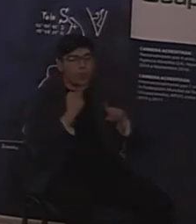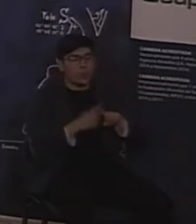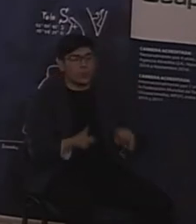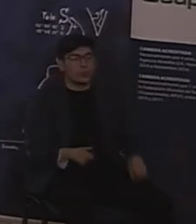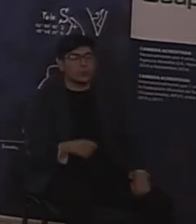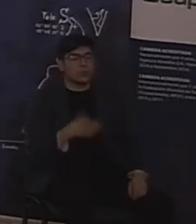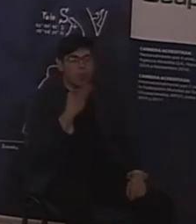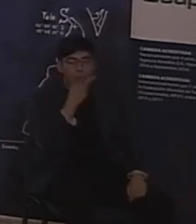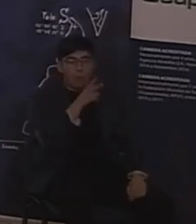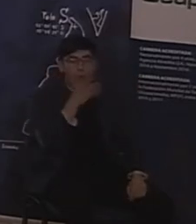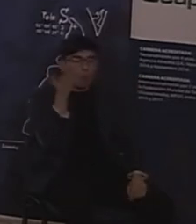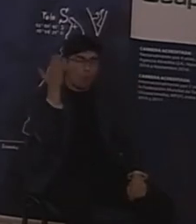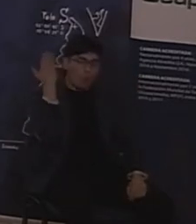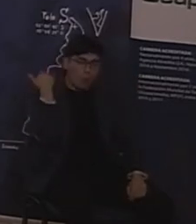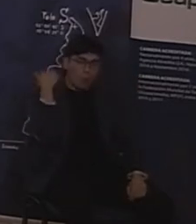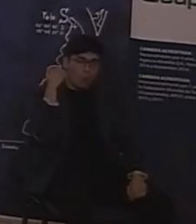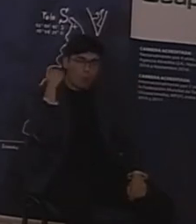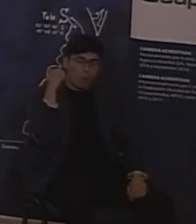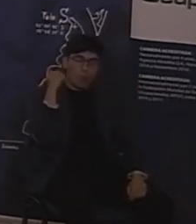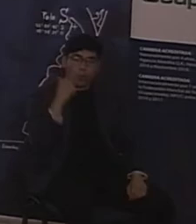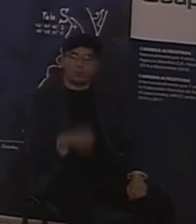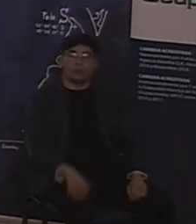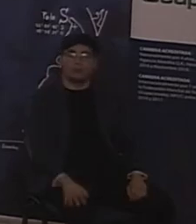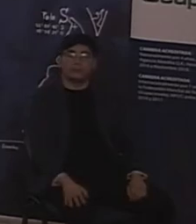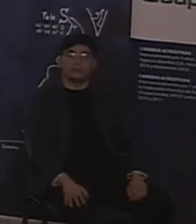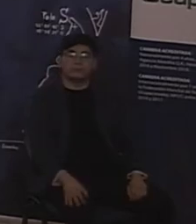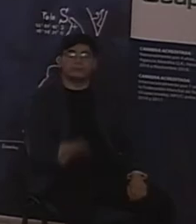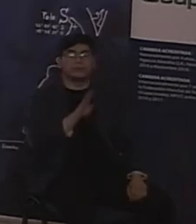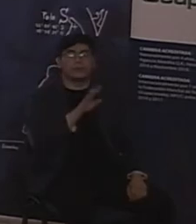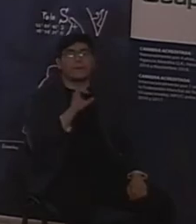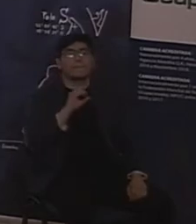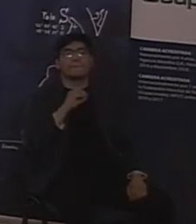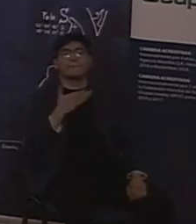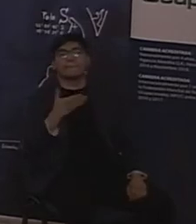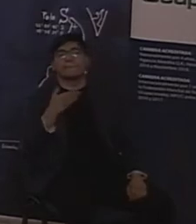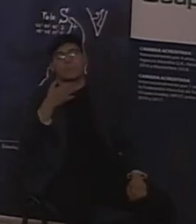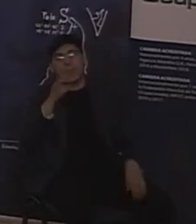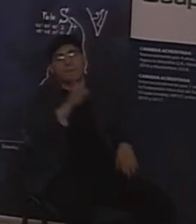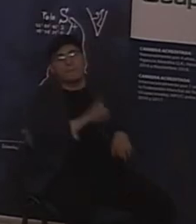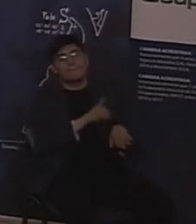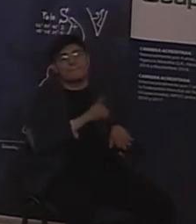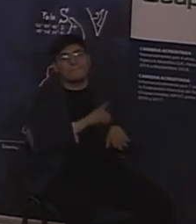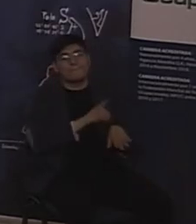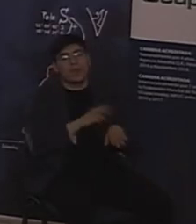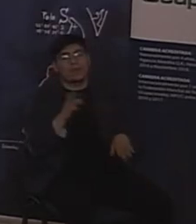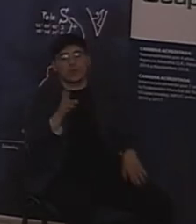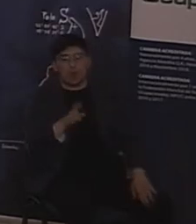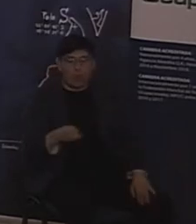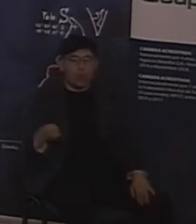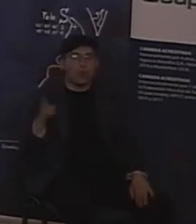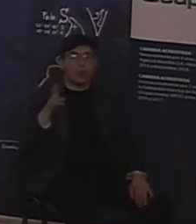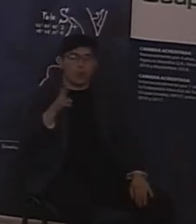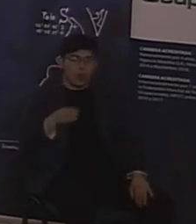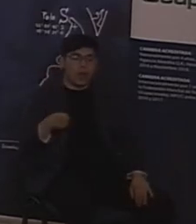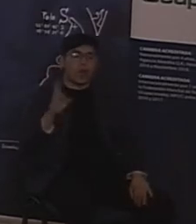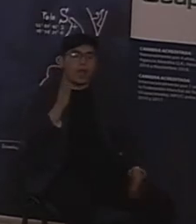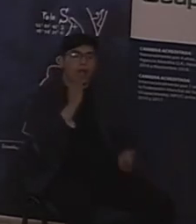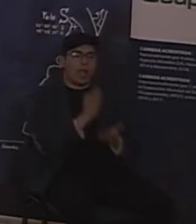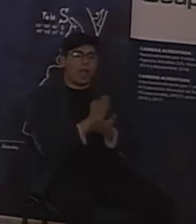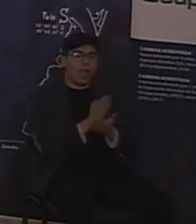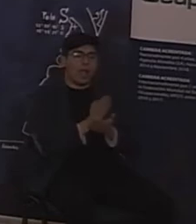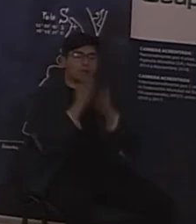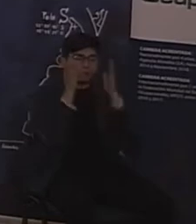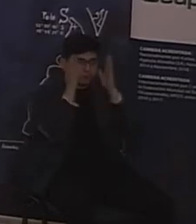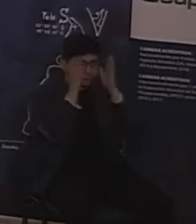pasamos del paradigma biomédico médico rehabilitador a un paradigma social con enfoque de